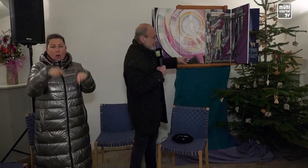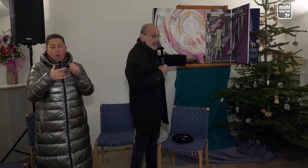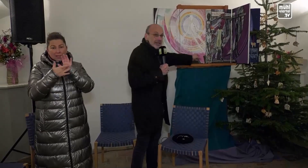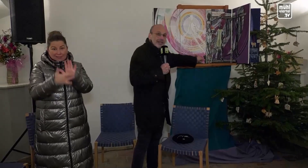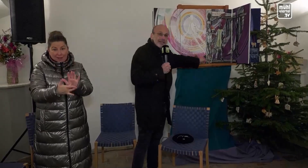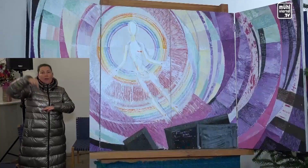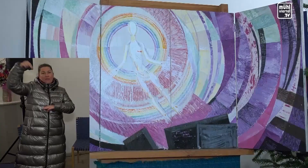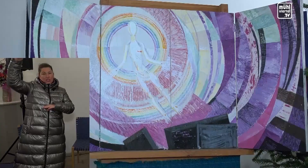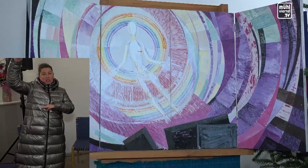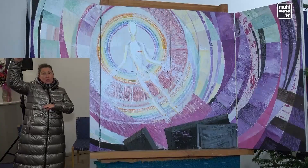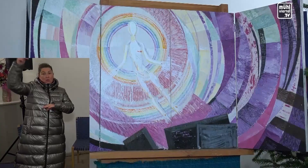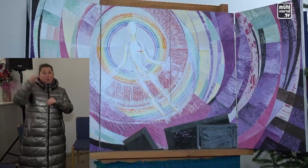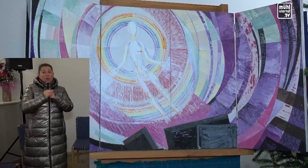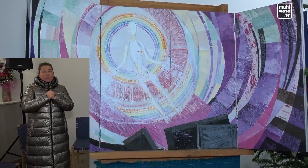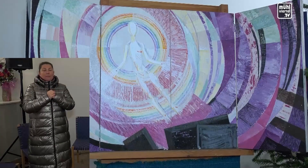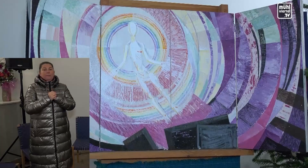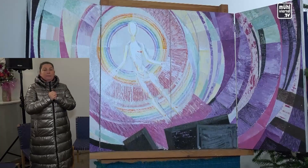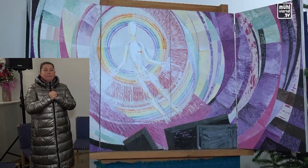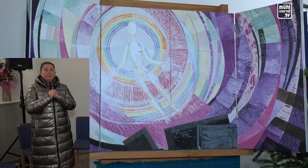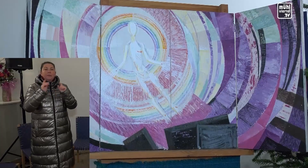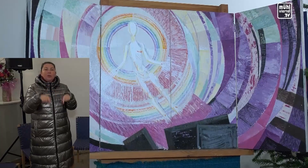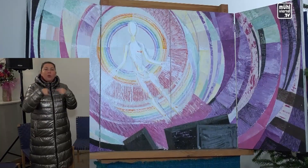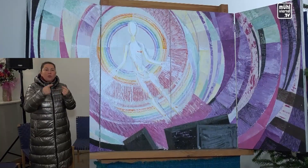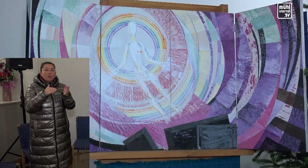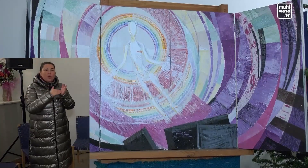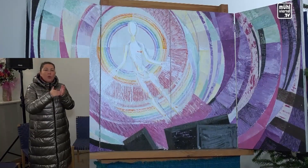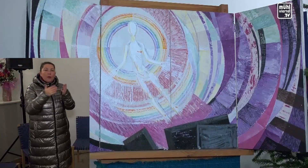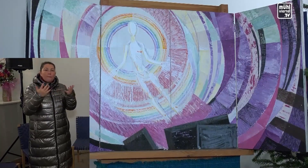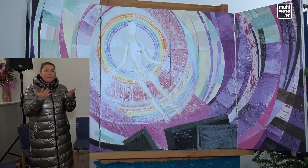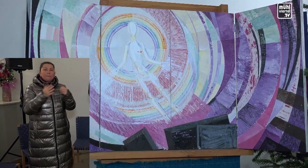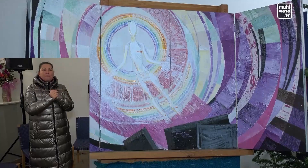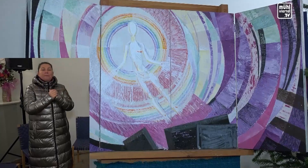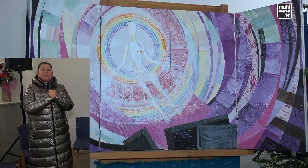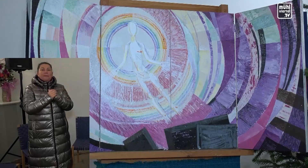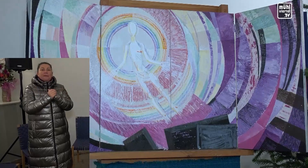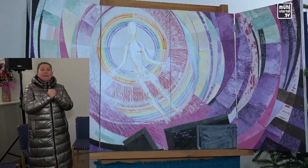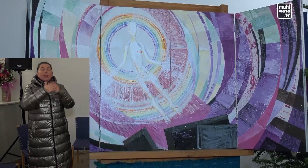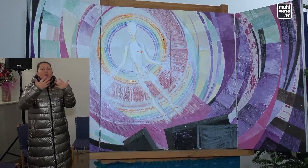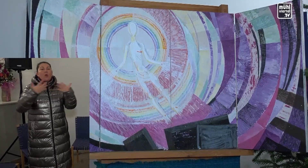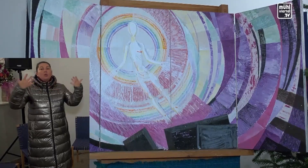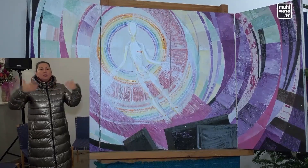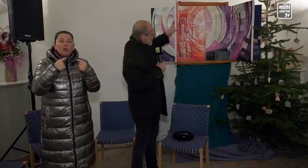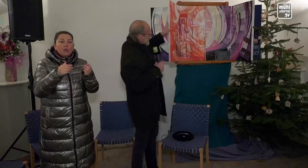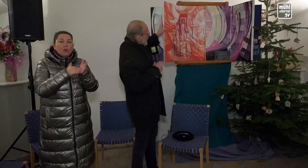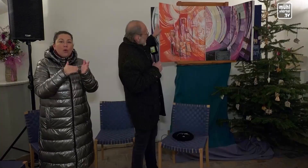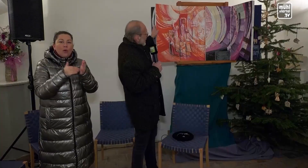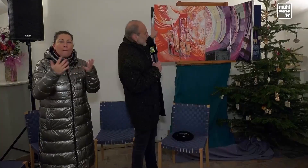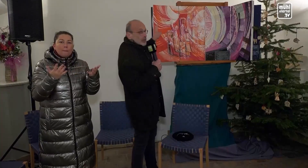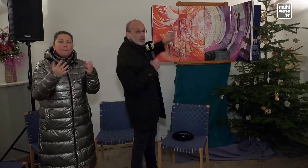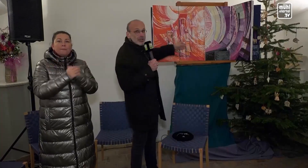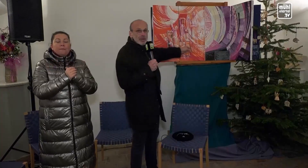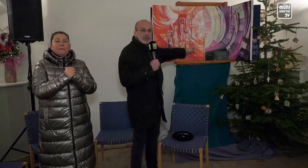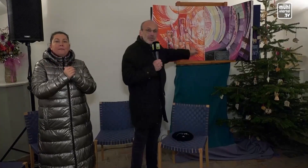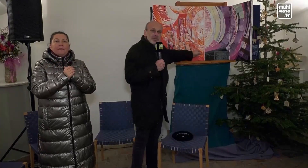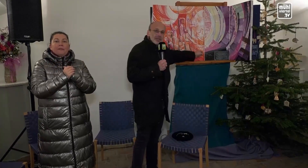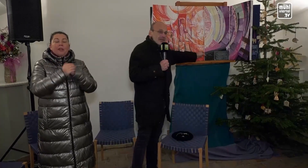die Auferstehung. Und dann die Freude,